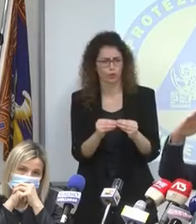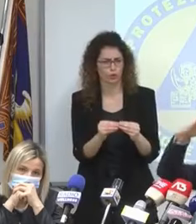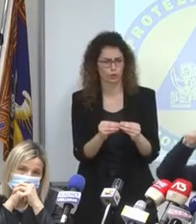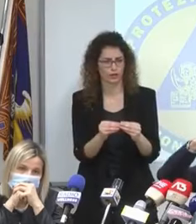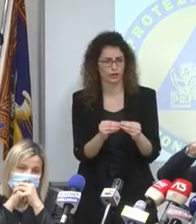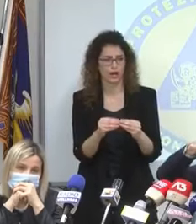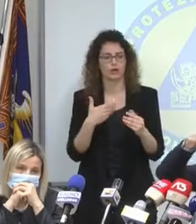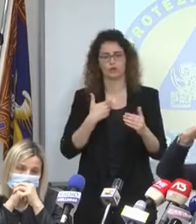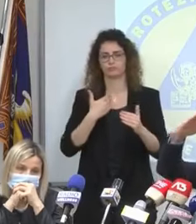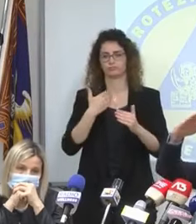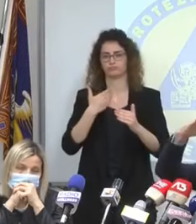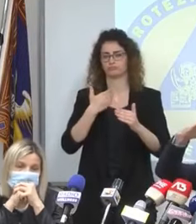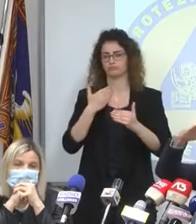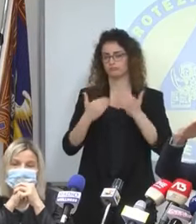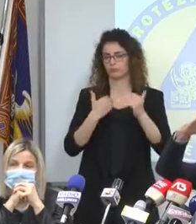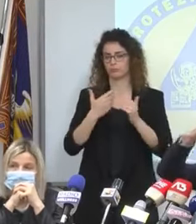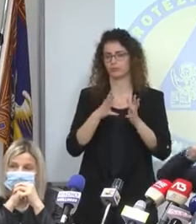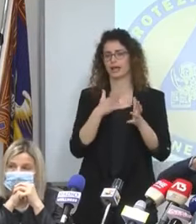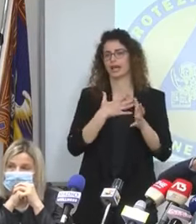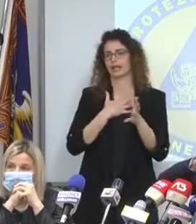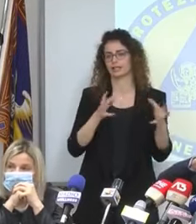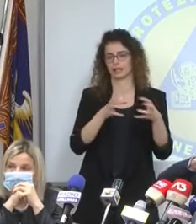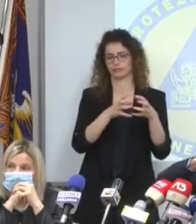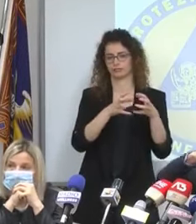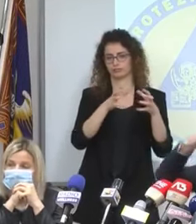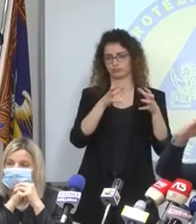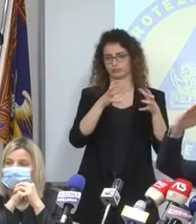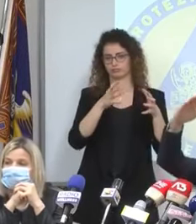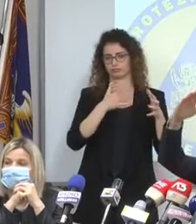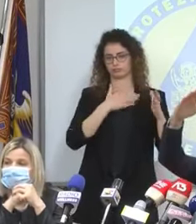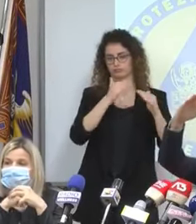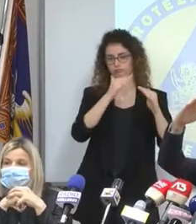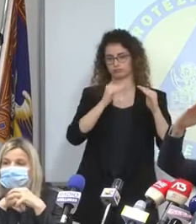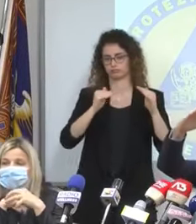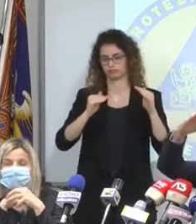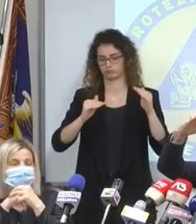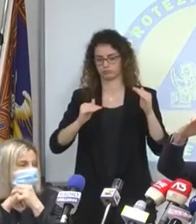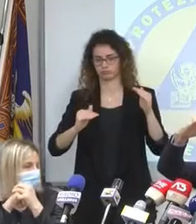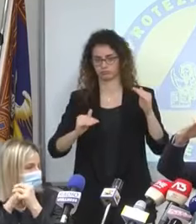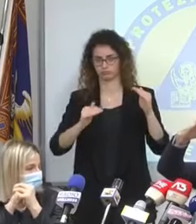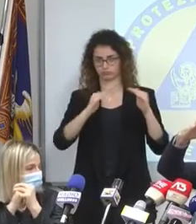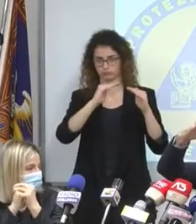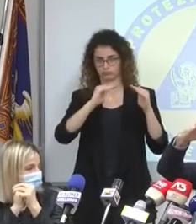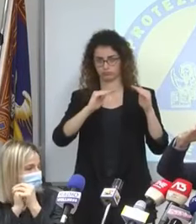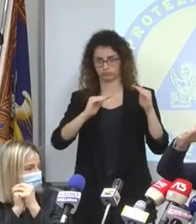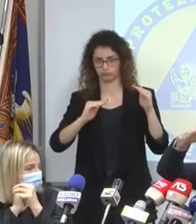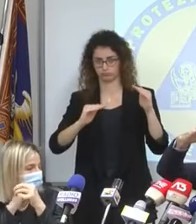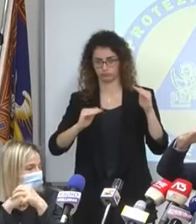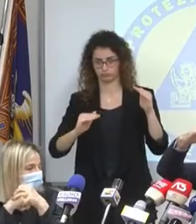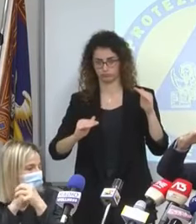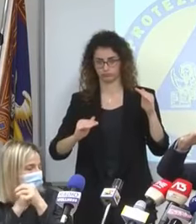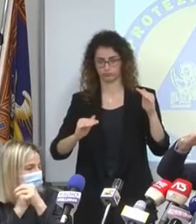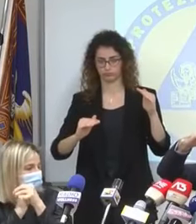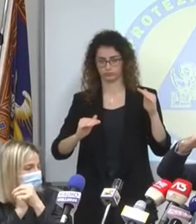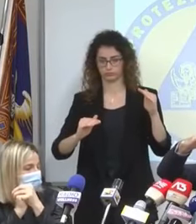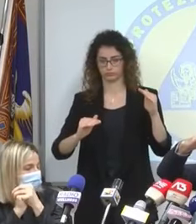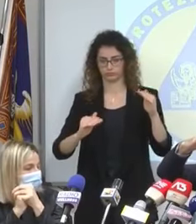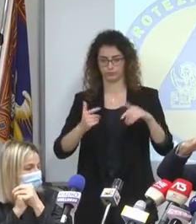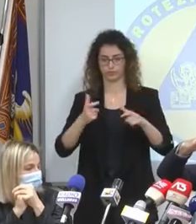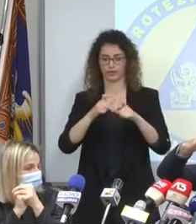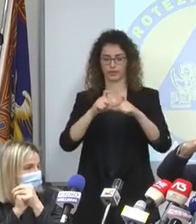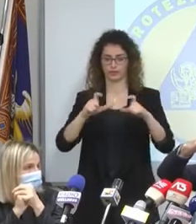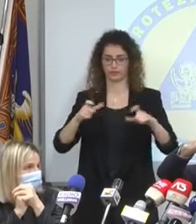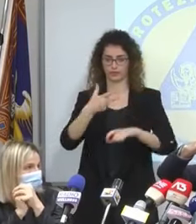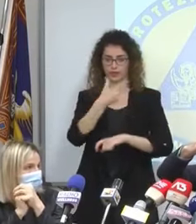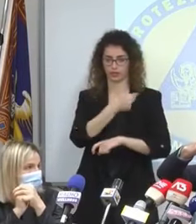cambia la campagna? Noi procediamo per target di età scendendo. Sì. Nella discesa della vaccinazione... Mm. Il vaccino